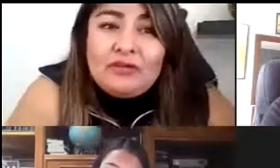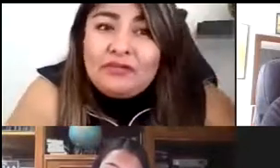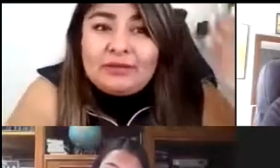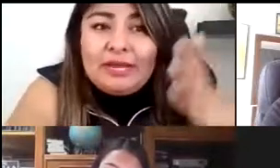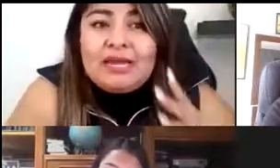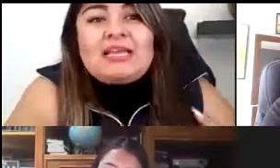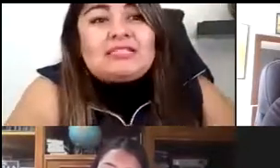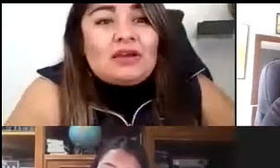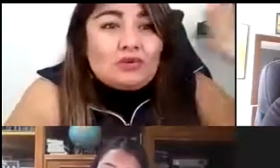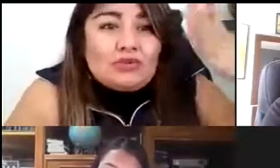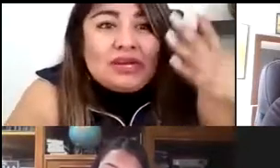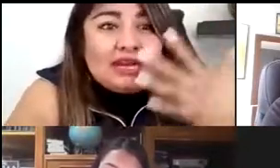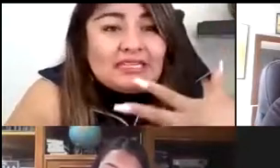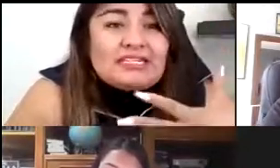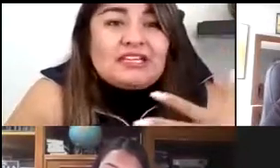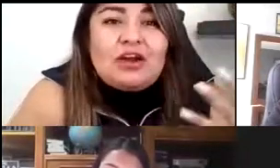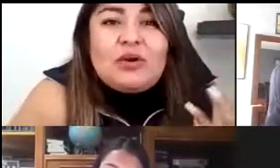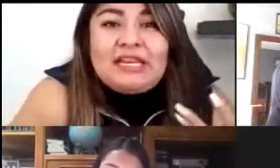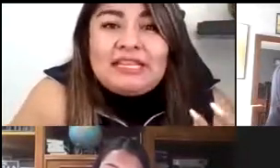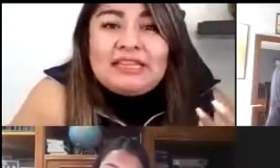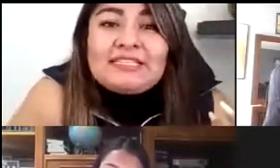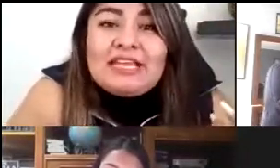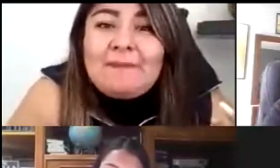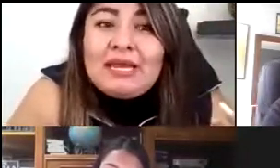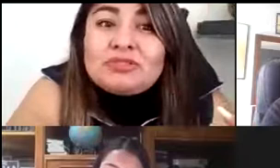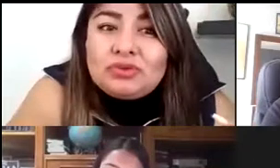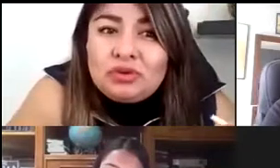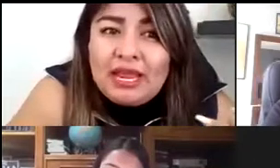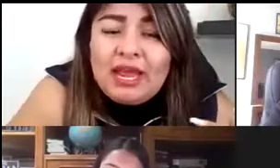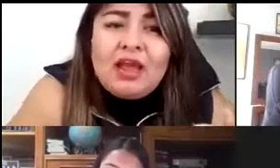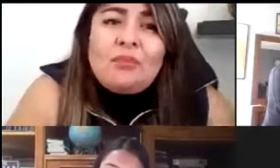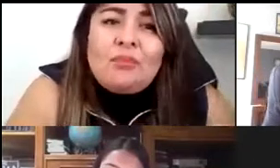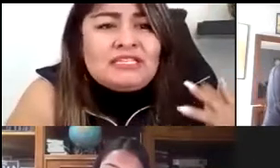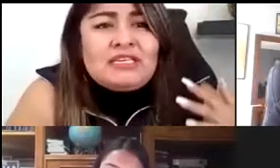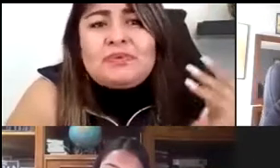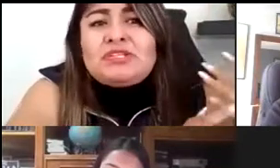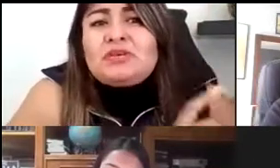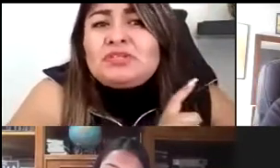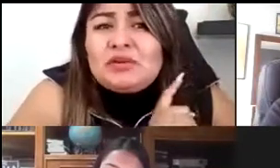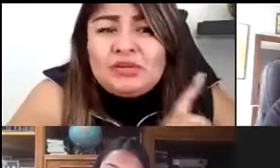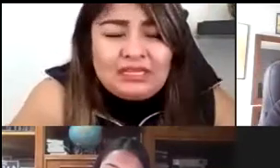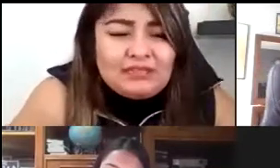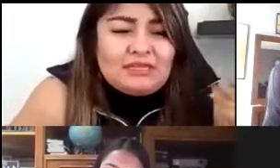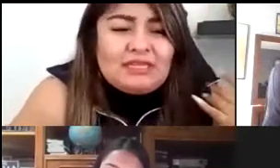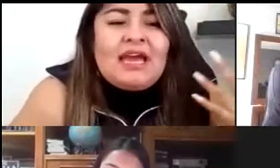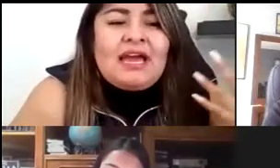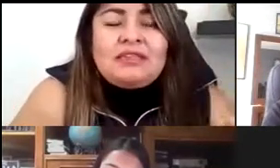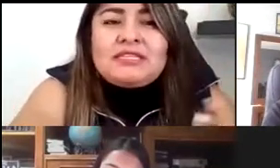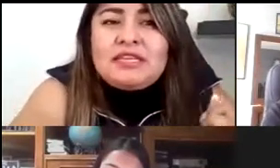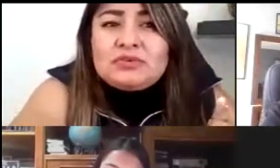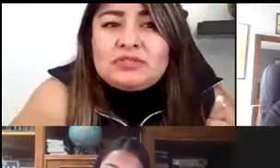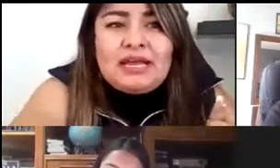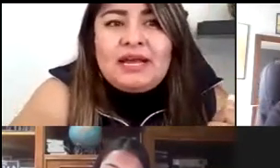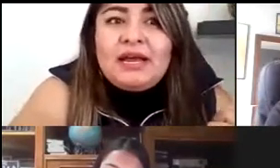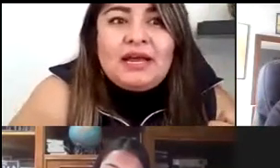seña o firma según su característica o cualidad que sea más notoria. Puede ser por si te gusta alguna actividad, si